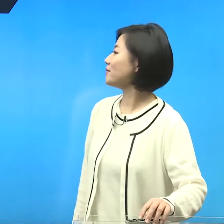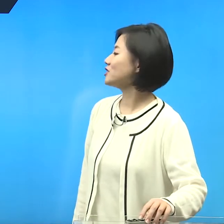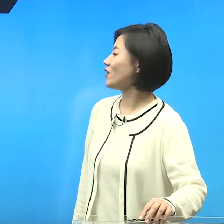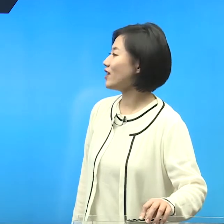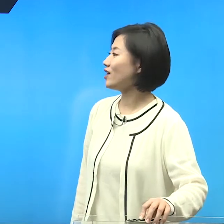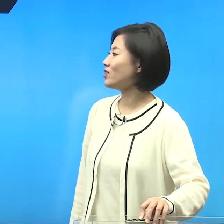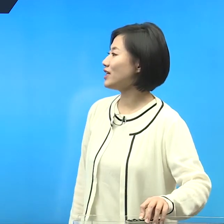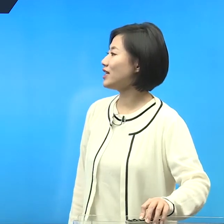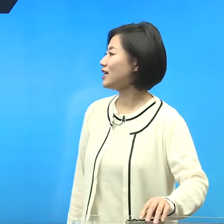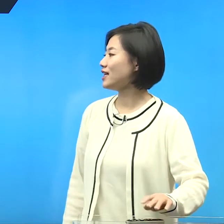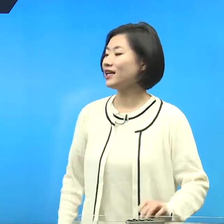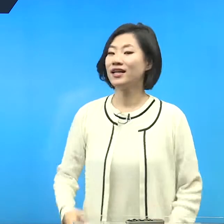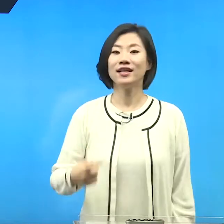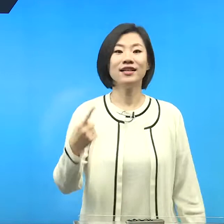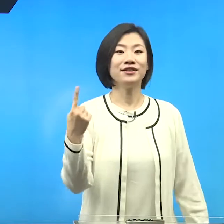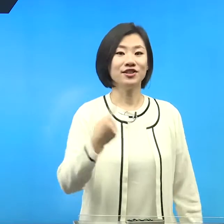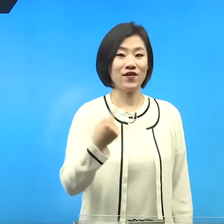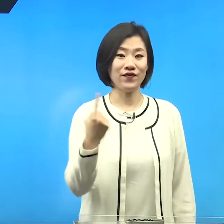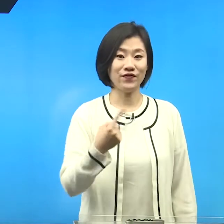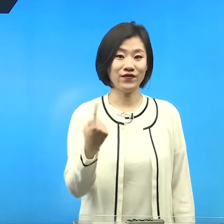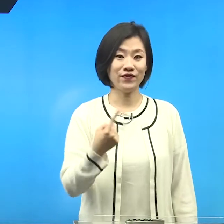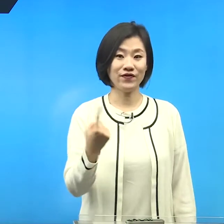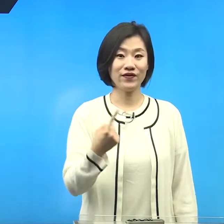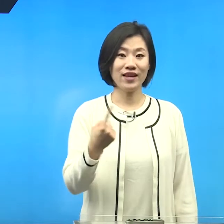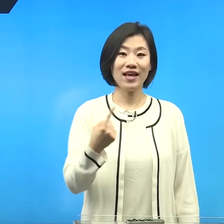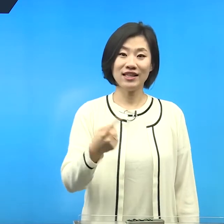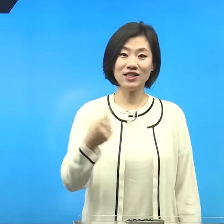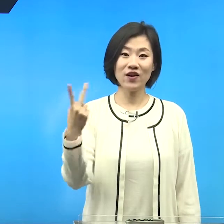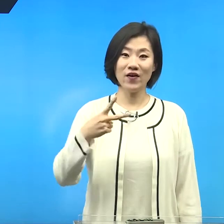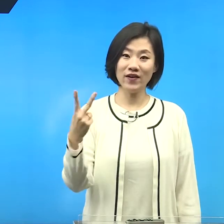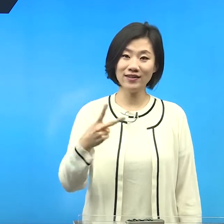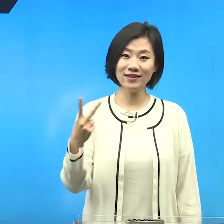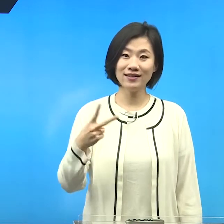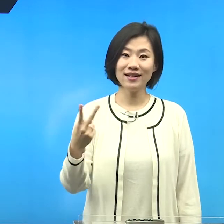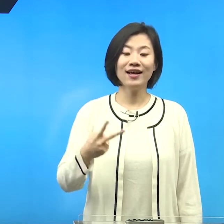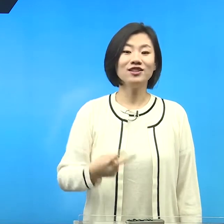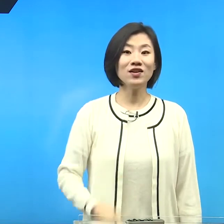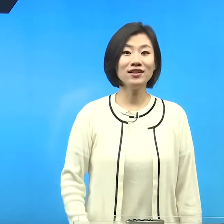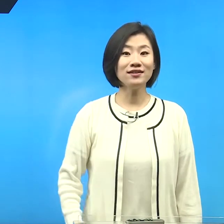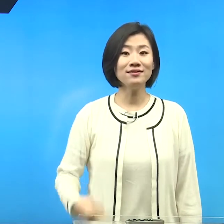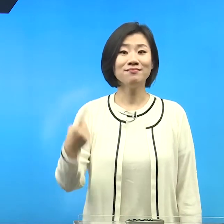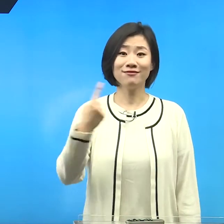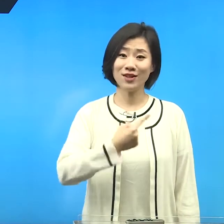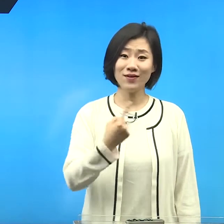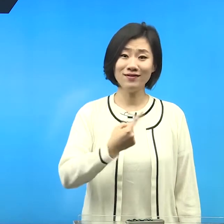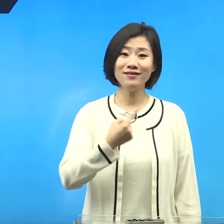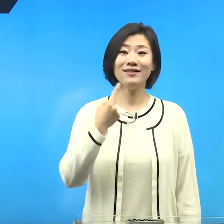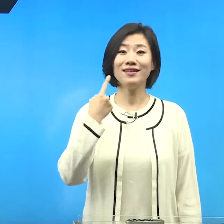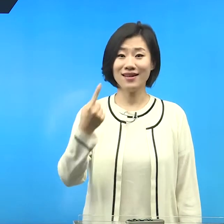다음 천 단위, 천, 2000, 천일은?